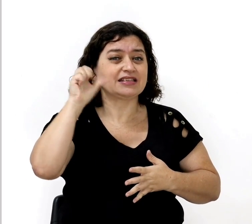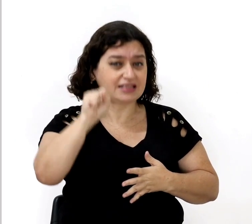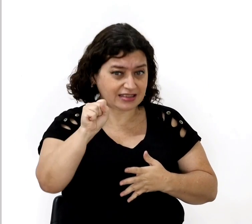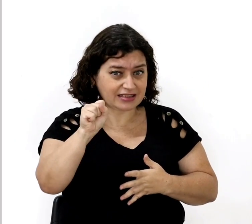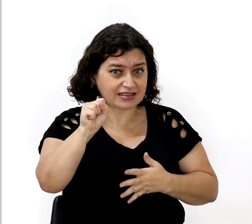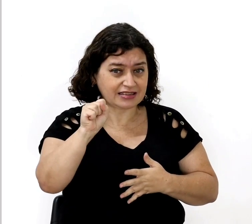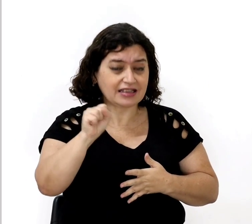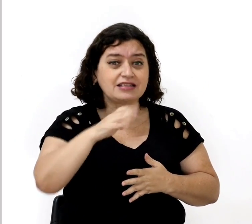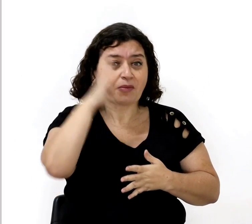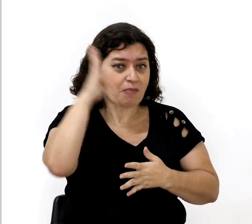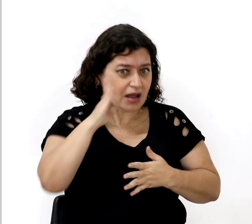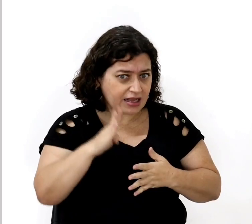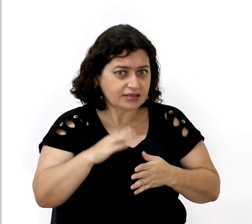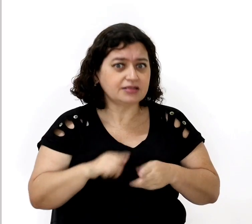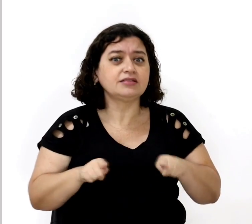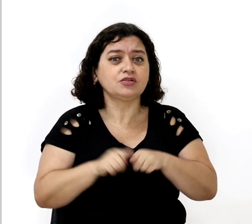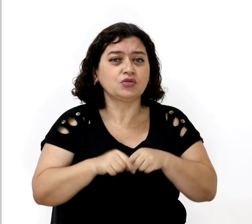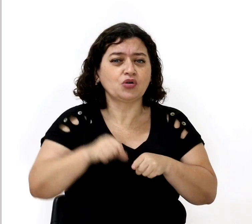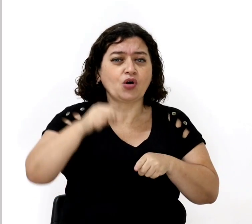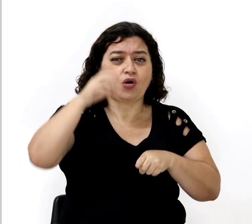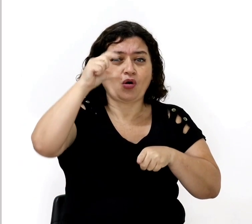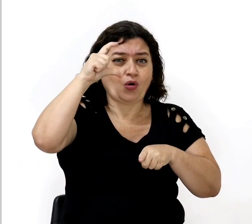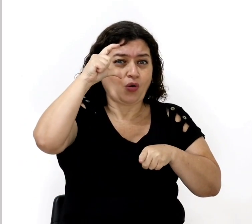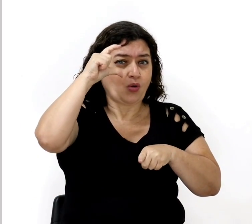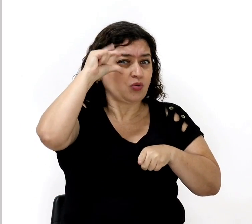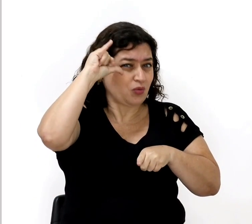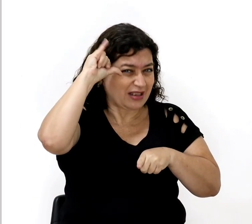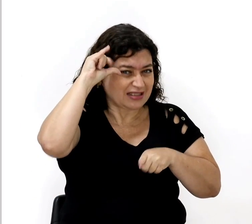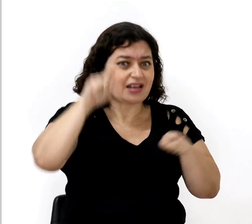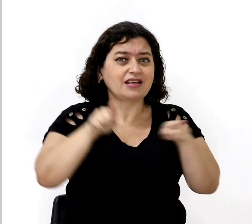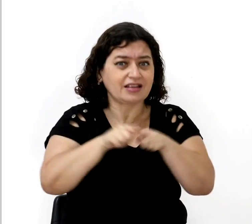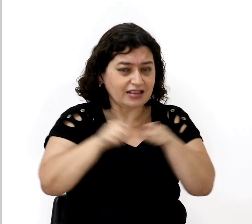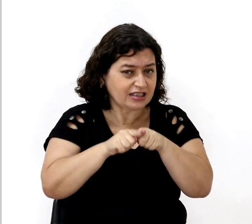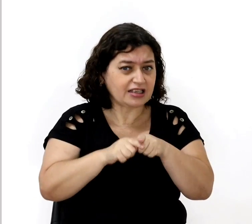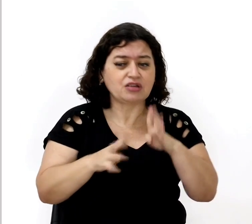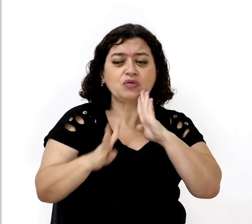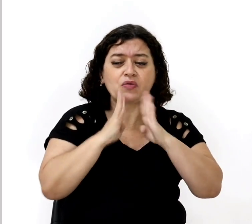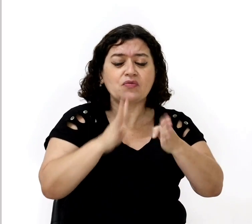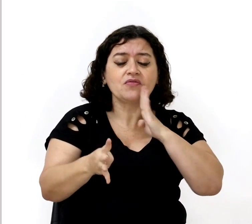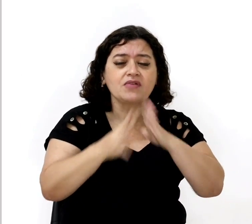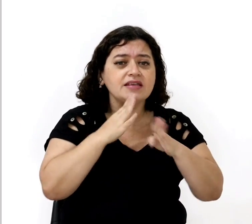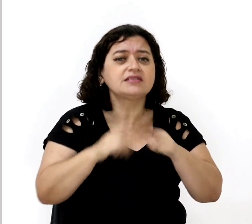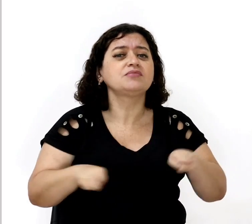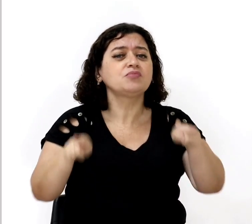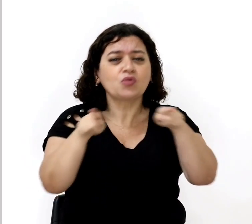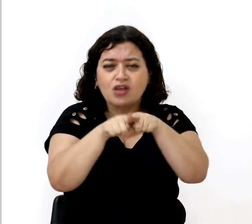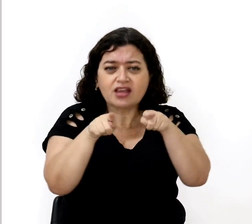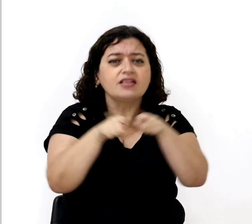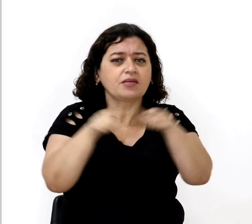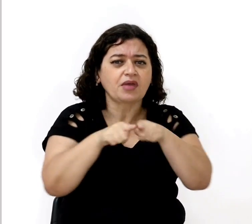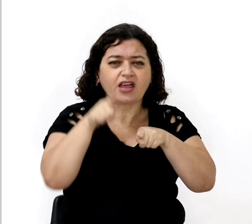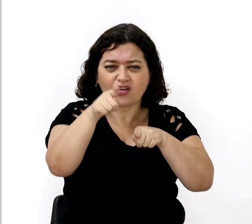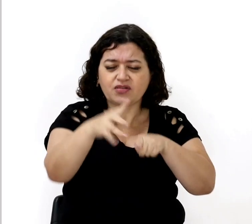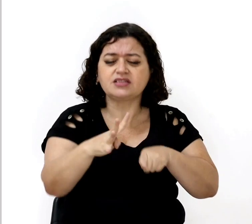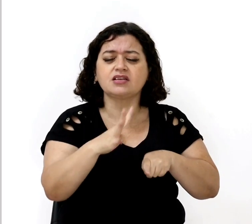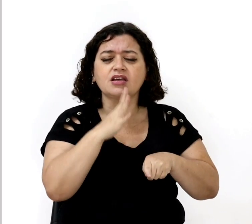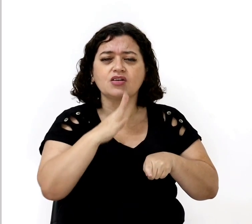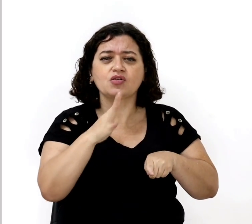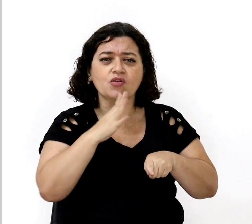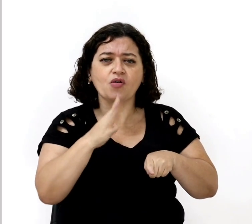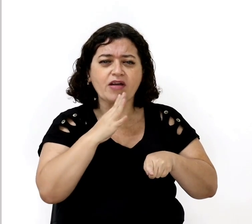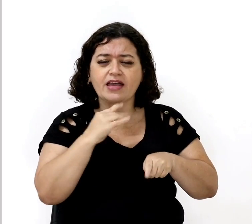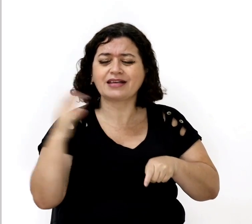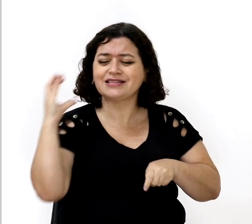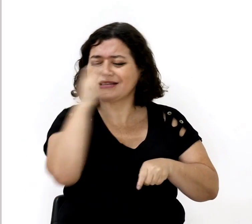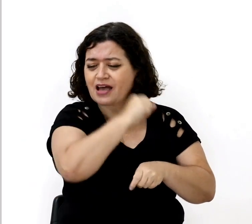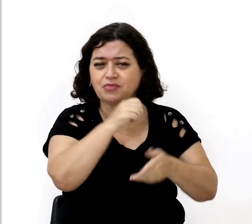Instagram, Facebook e no YouTube, Promessistas Brasil. Dessa forma, você também fica por dentro de